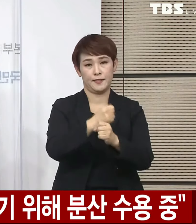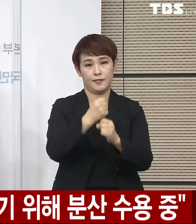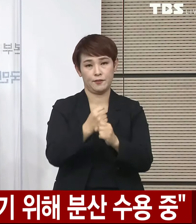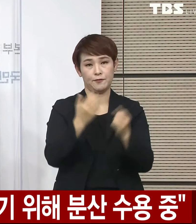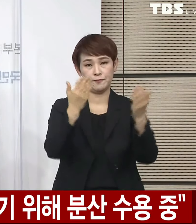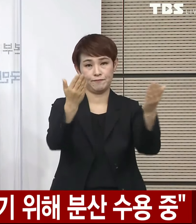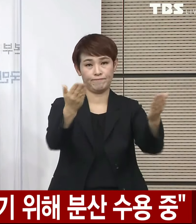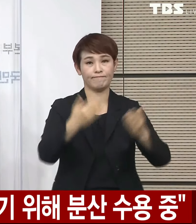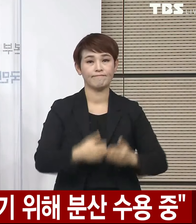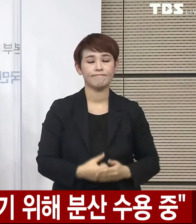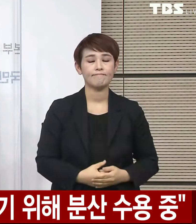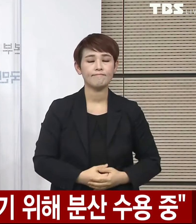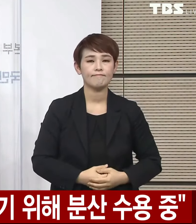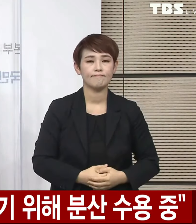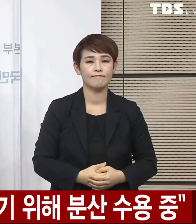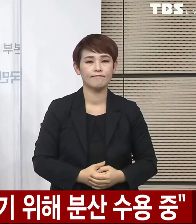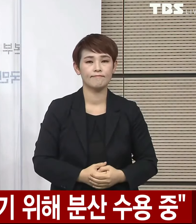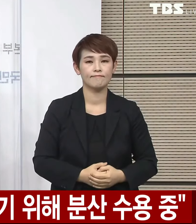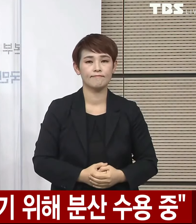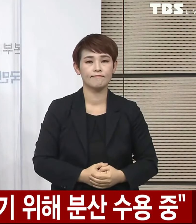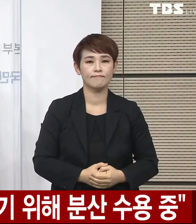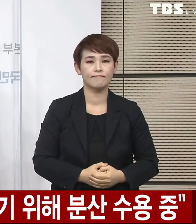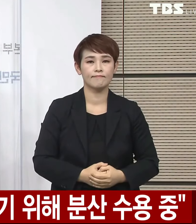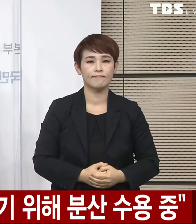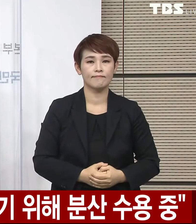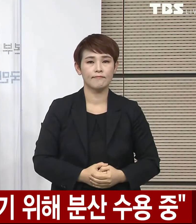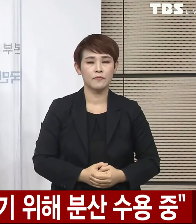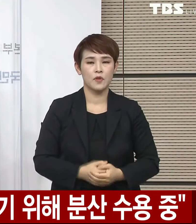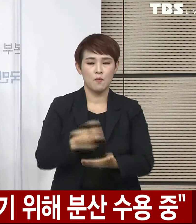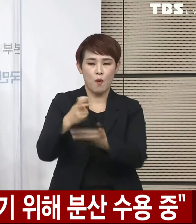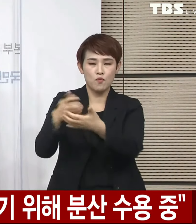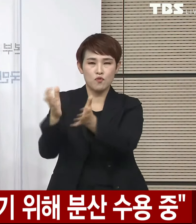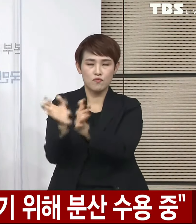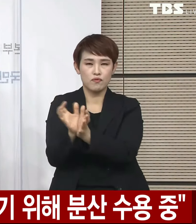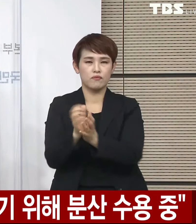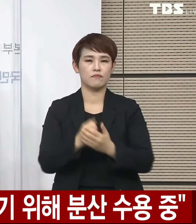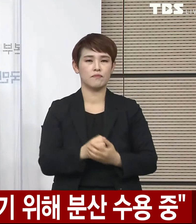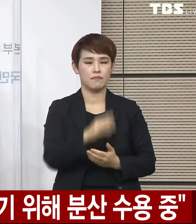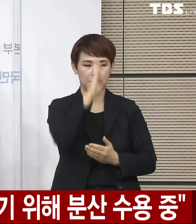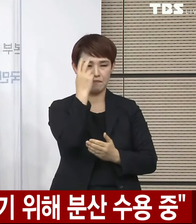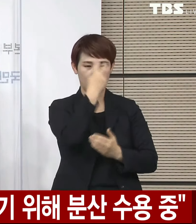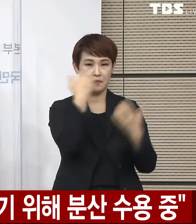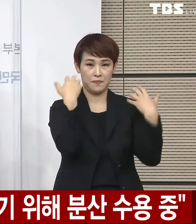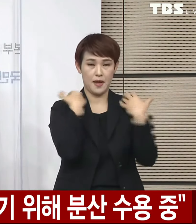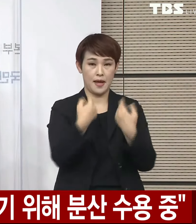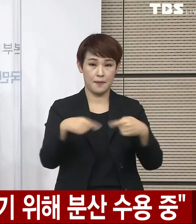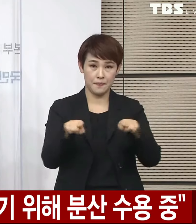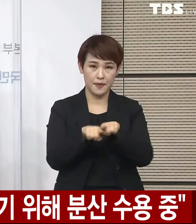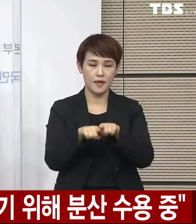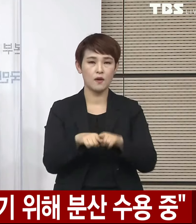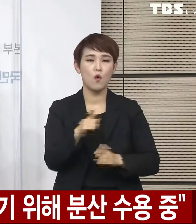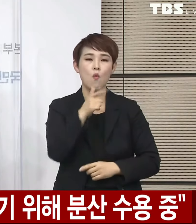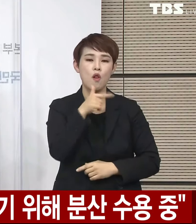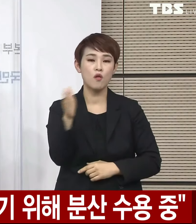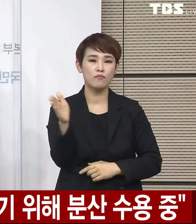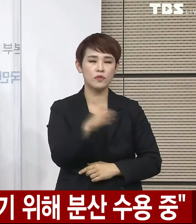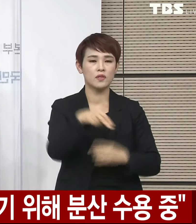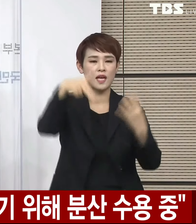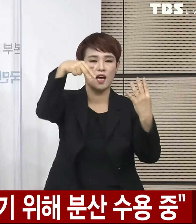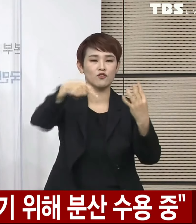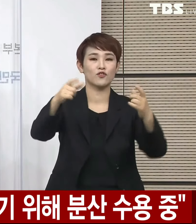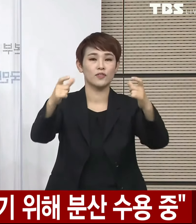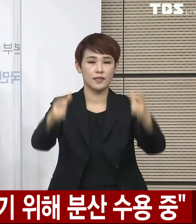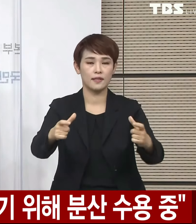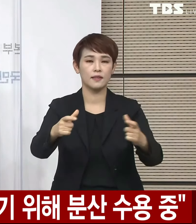수용인원 밀집도를 유지할 것입니다. 법무부와 방대본이 합동으로 이번 주 월요일부터 4주간